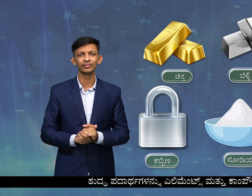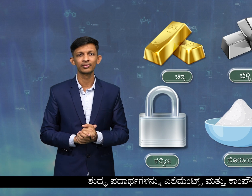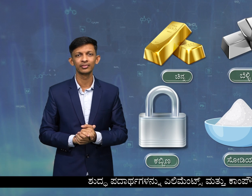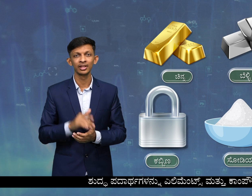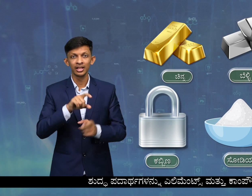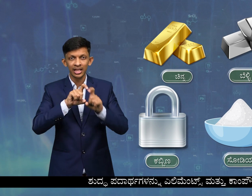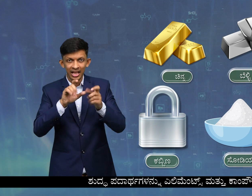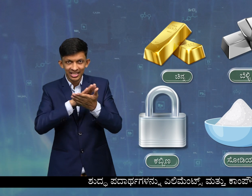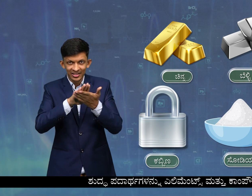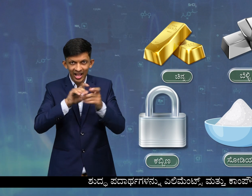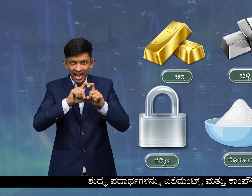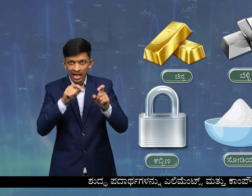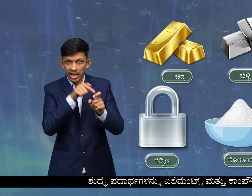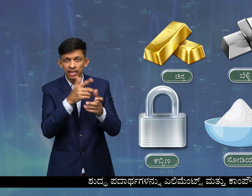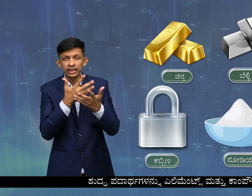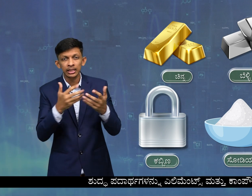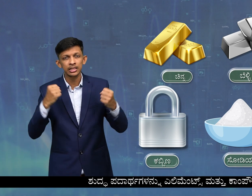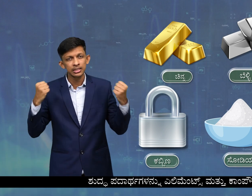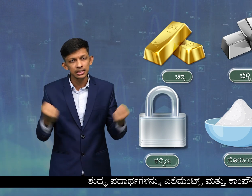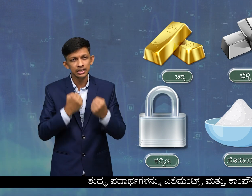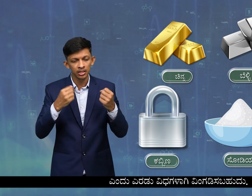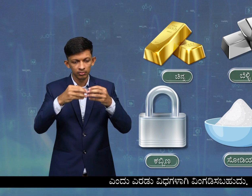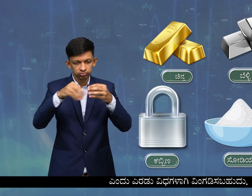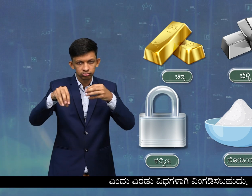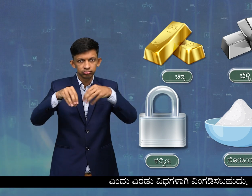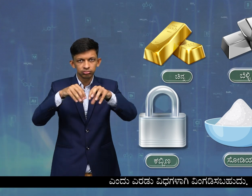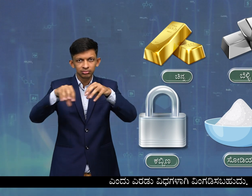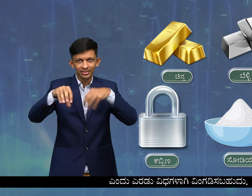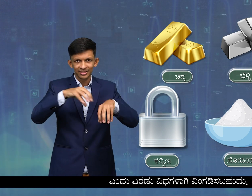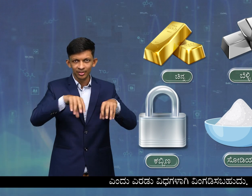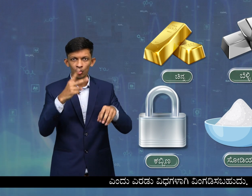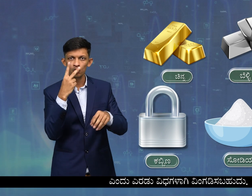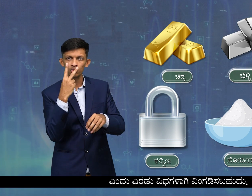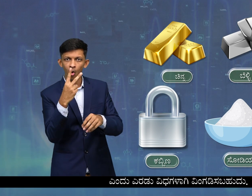ಶುದ್ಧ ಪದಾರ್ಥಗಳನ್ನು ಎಲಿಮೆಂಟ್ಸ್ ಮತ್ತು ಕಾಂಪೌಂಡ್ಸ್ ಎಂದು 2 ವಿಧಗಳಾಗಿ ವಿಂಗಡಿಸಬಹುದು.